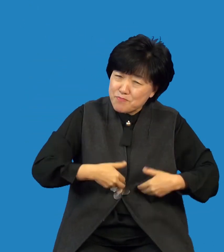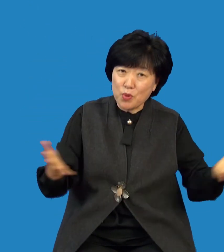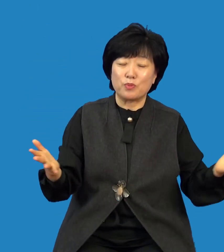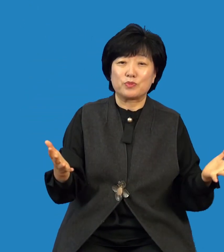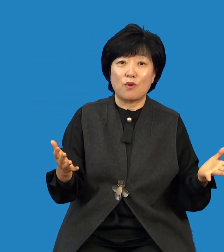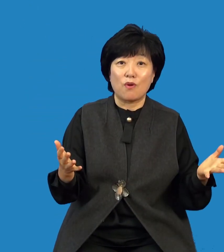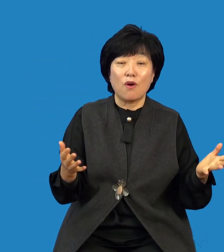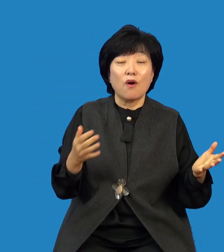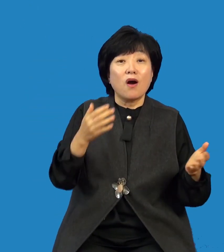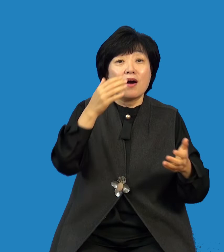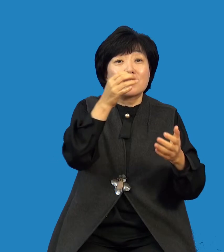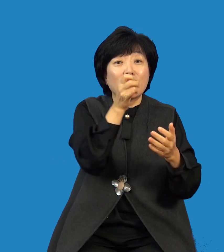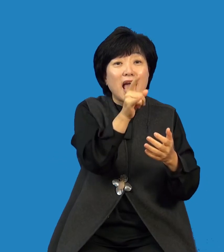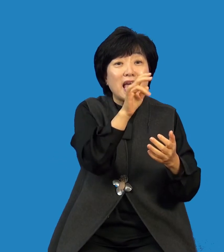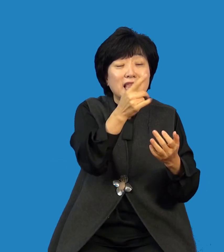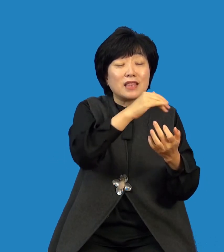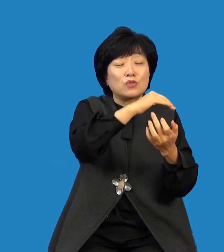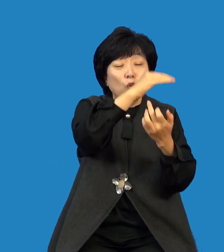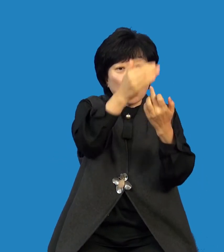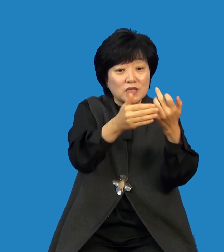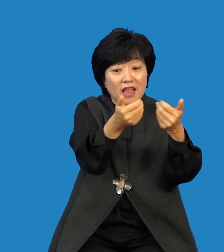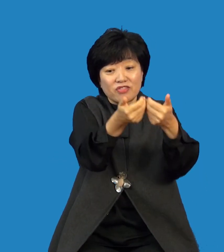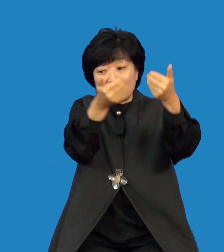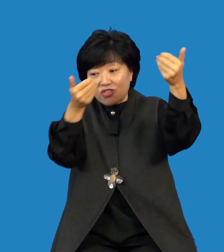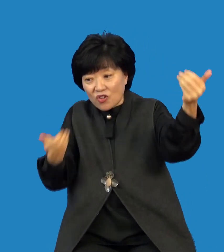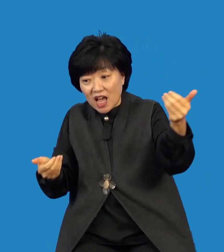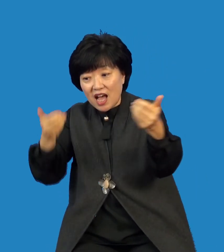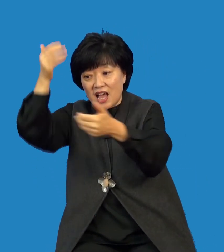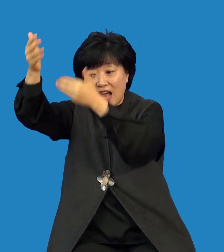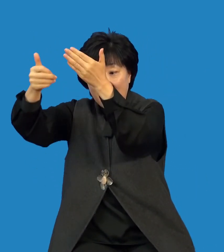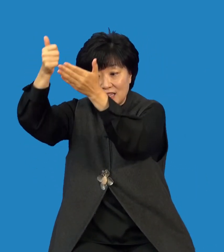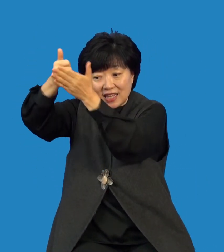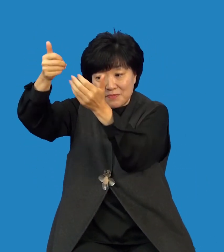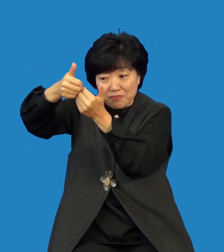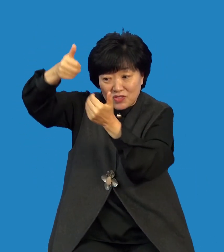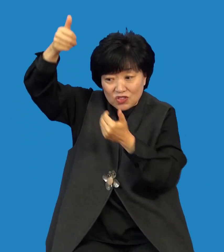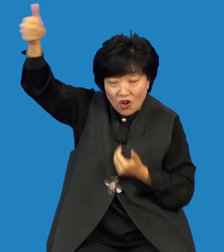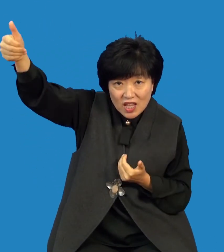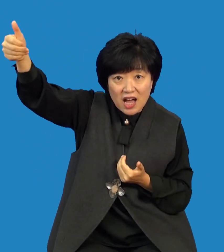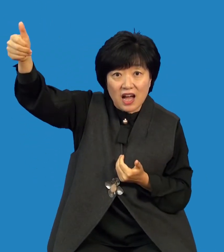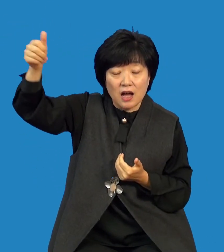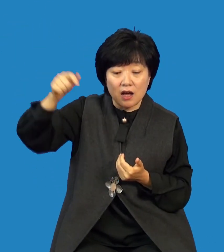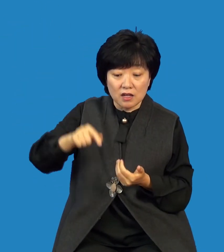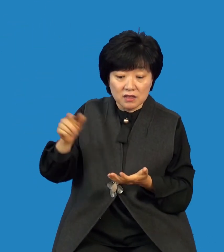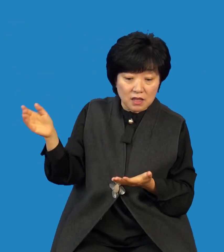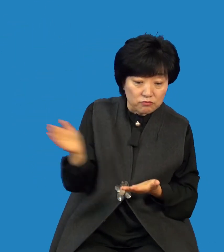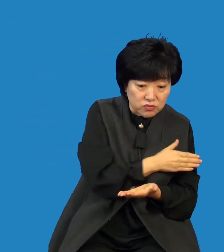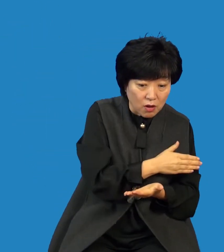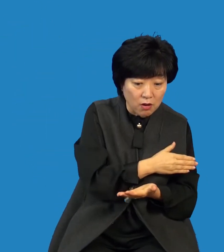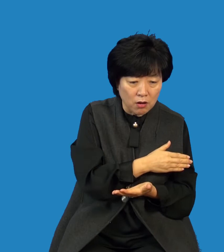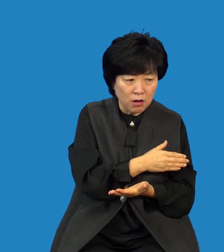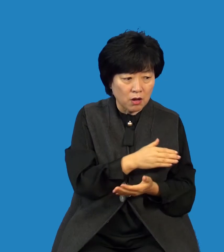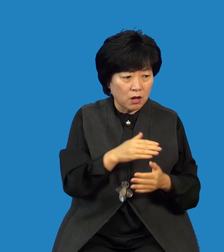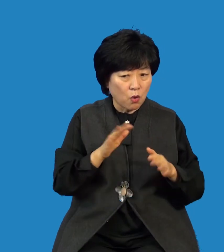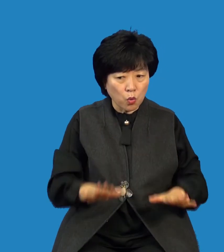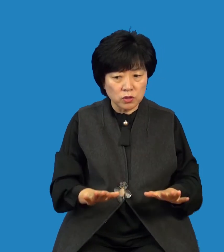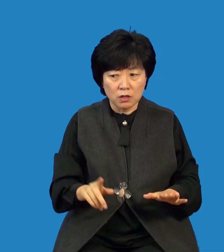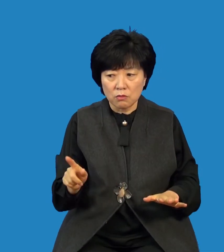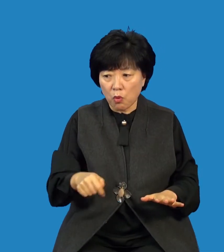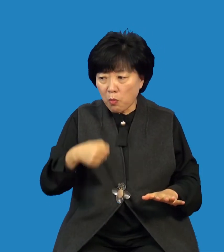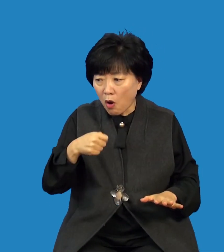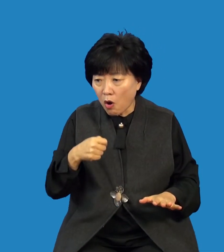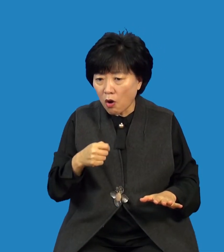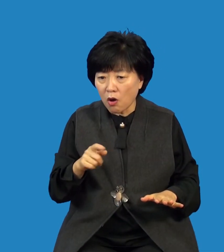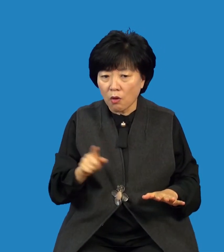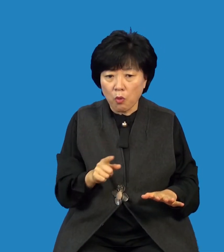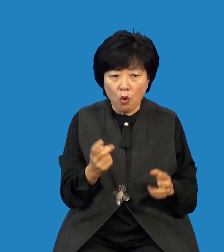분리가 일어나면서 아담과의 삶 가운데 처음으로 고민하게 된 문제들이 생겼는데, 그게 뭐라는 거예요? 가만히 있어봐. 내가 오늘 뭘 먹어야 되지? 어떻게